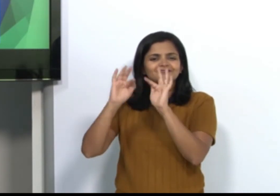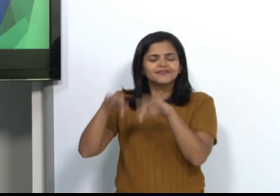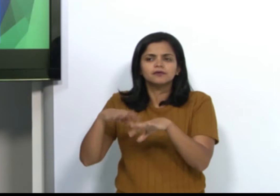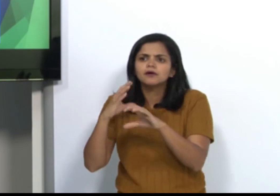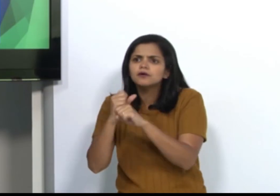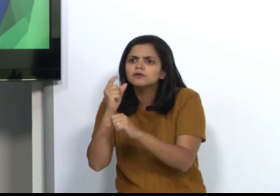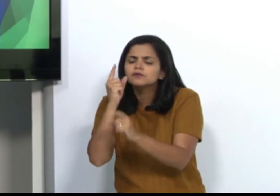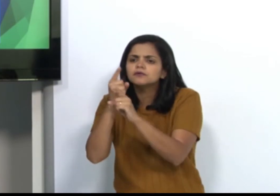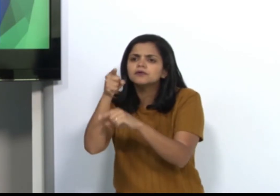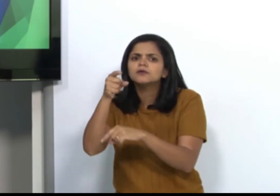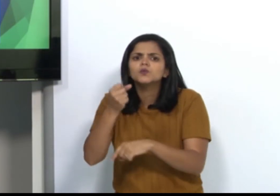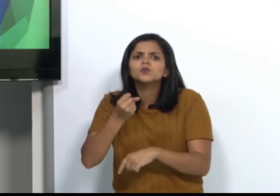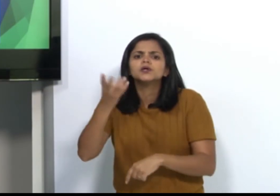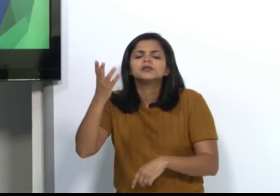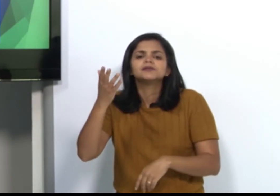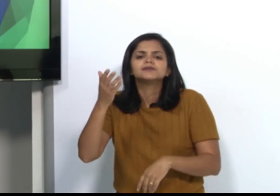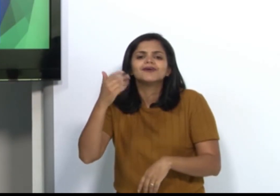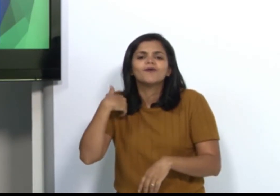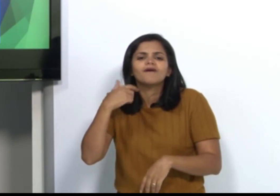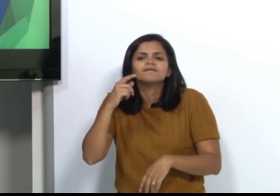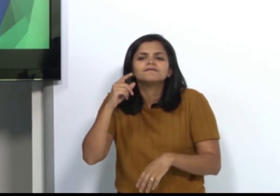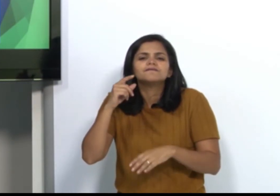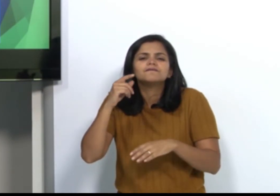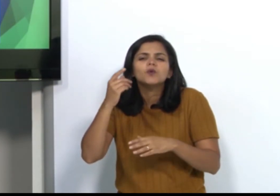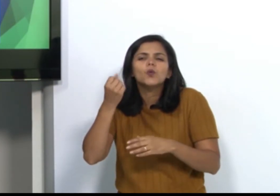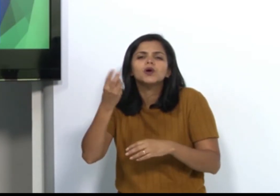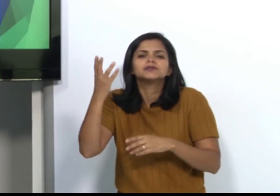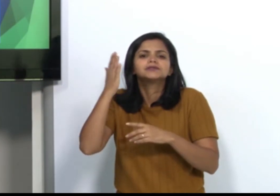de vezes que eu fiz essa marcação. Ao final,